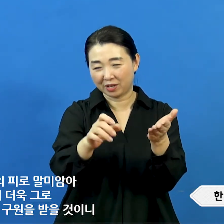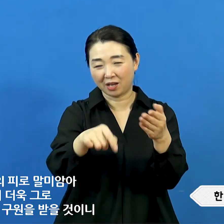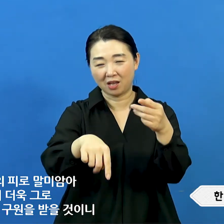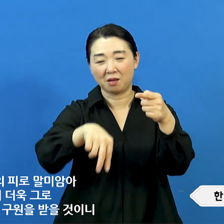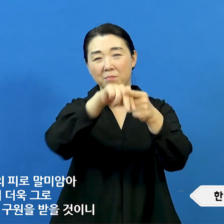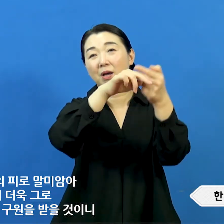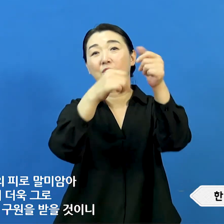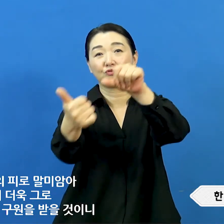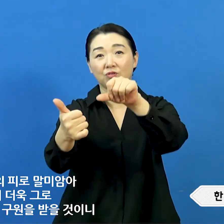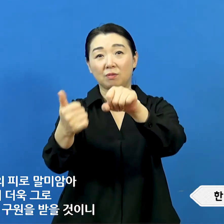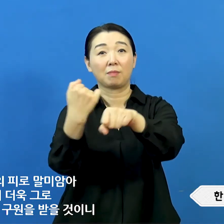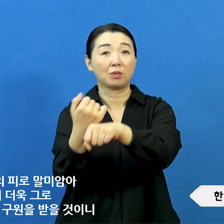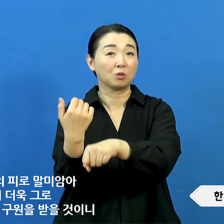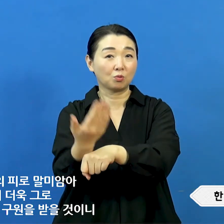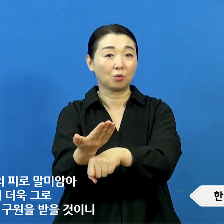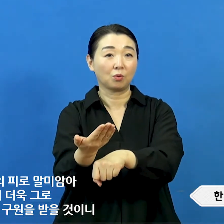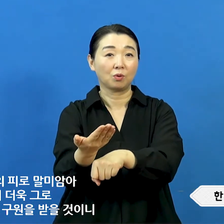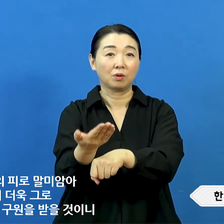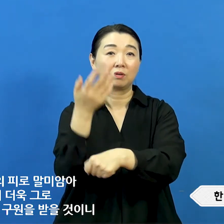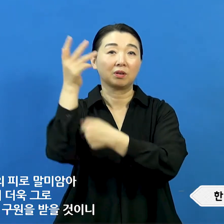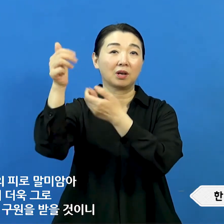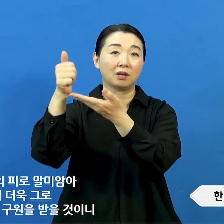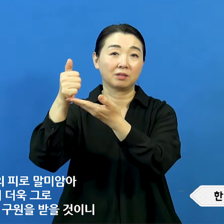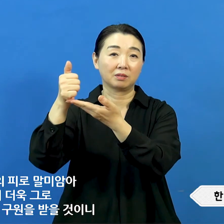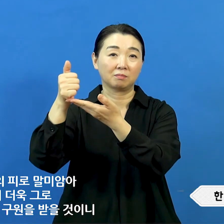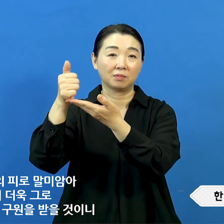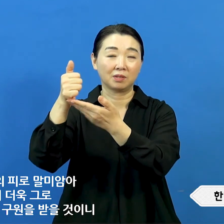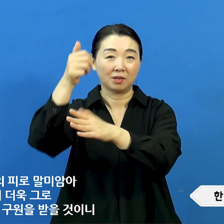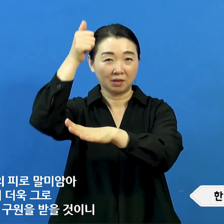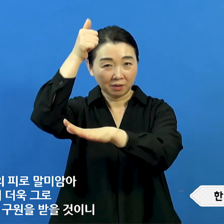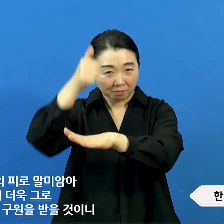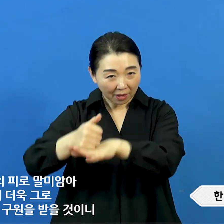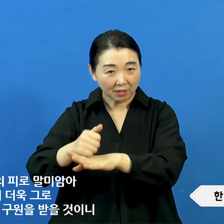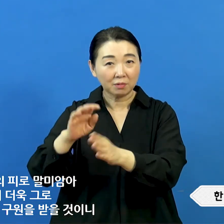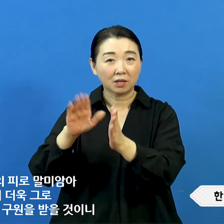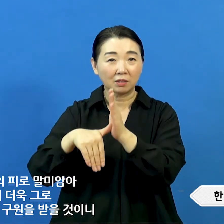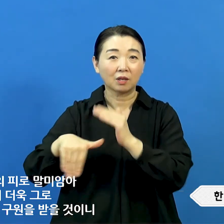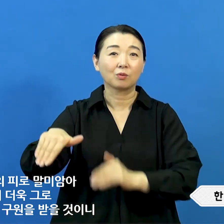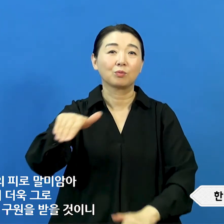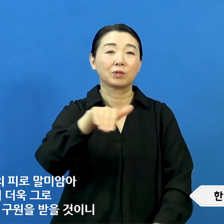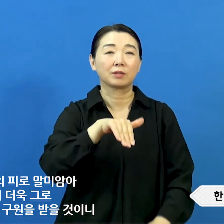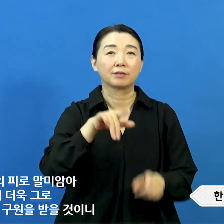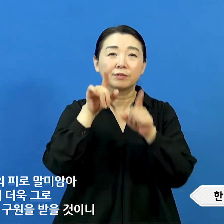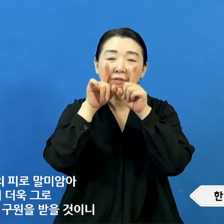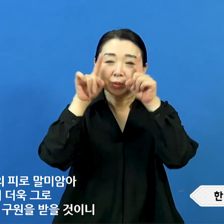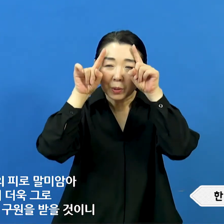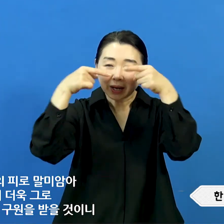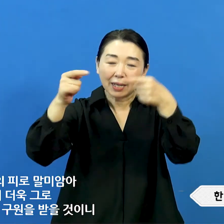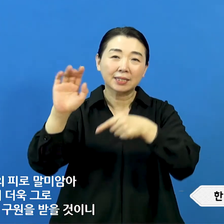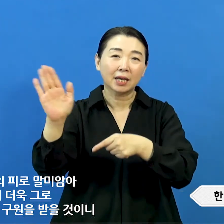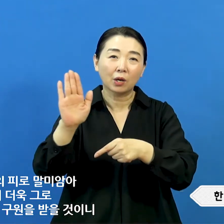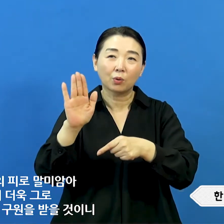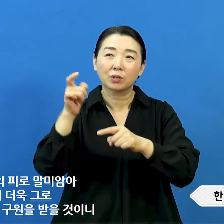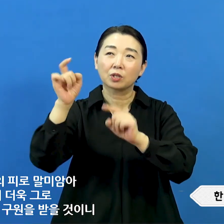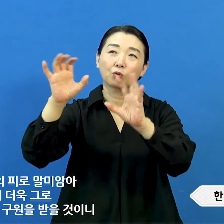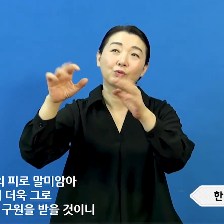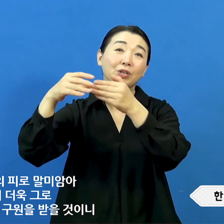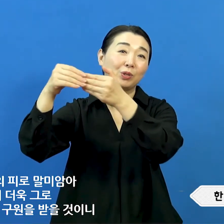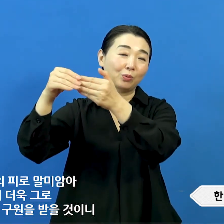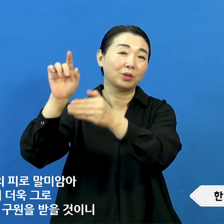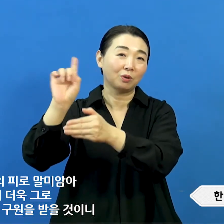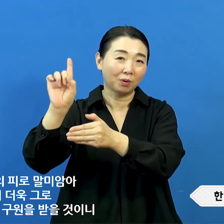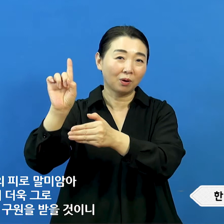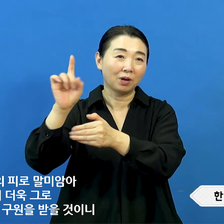죽게까지 하셨는데, 그런 하나님이 마지막에 우리를 지옥 가지 않고 천국으로 인도하는